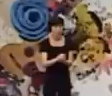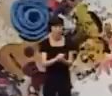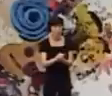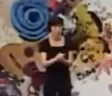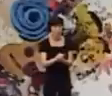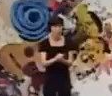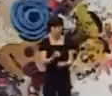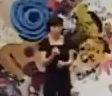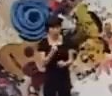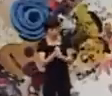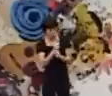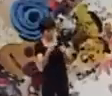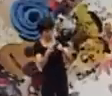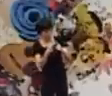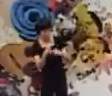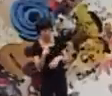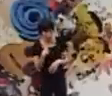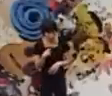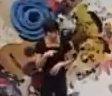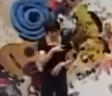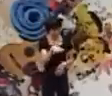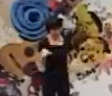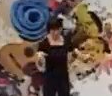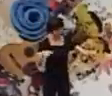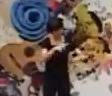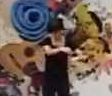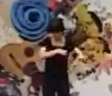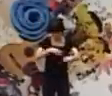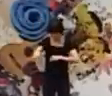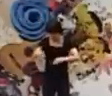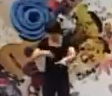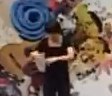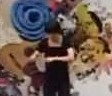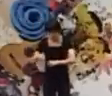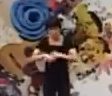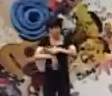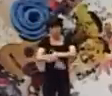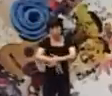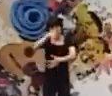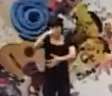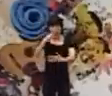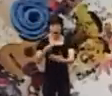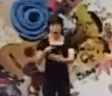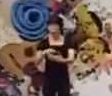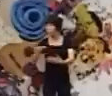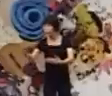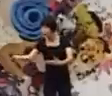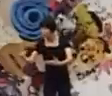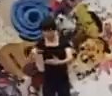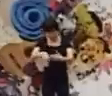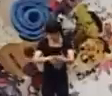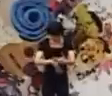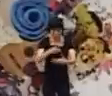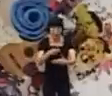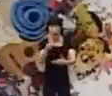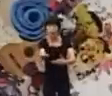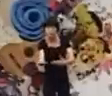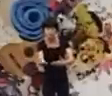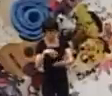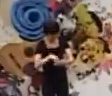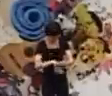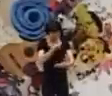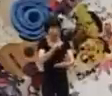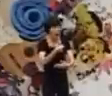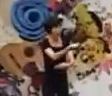有啲大會工作人員咧就會將佢哋所有組件集齊曬一齊，然後抽籤，然後再睇下你咧今次有一個咩嘅